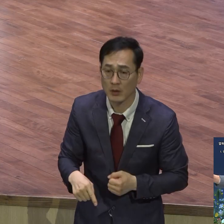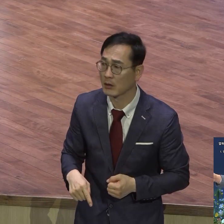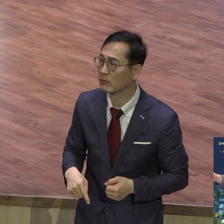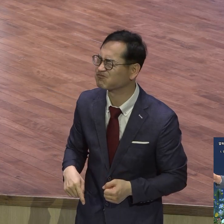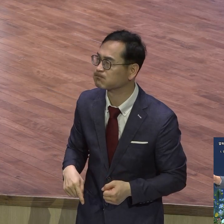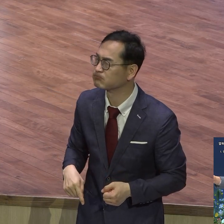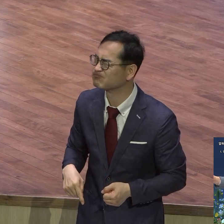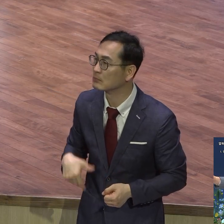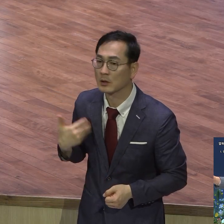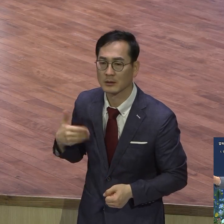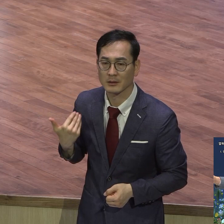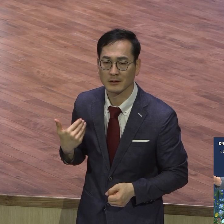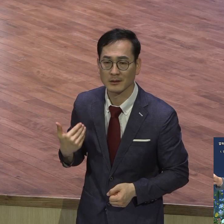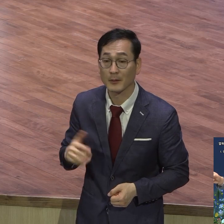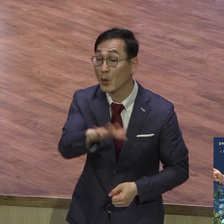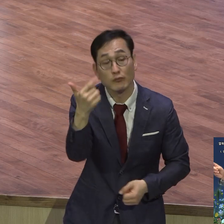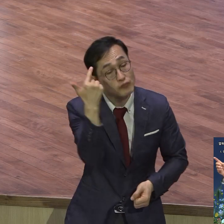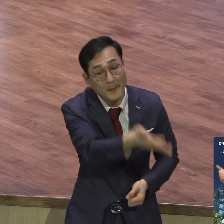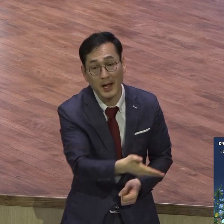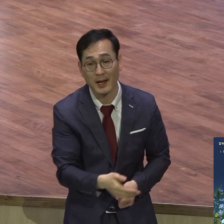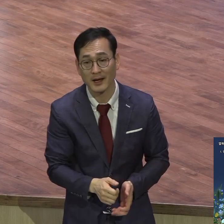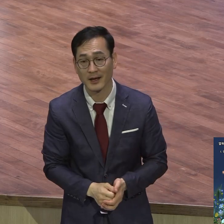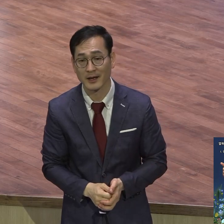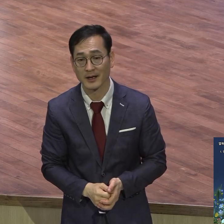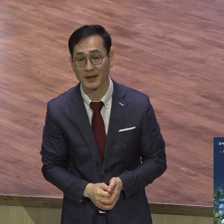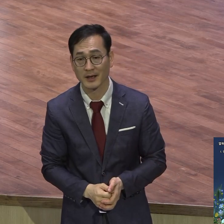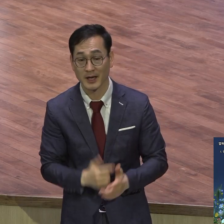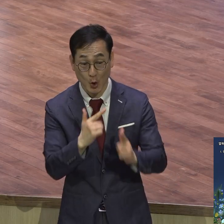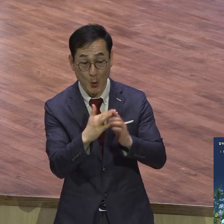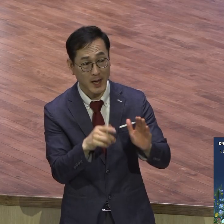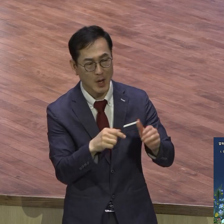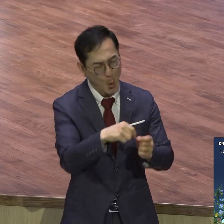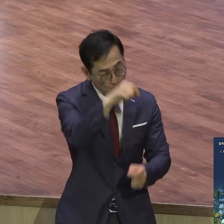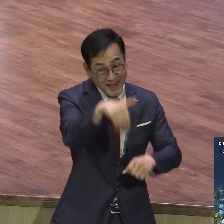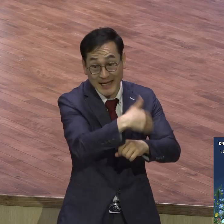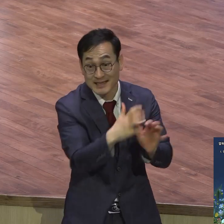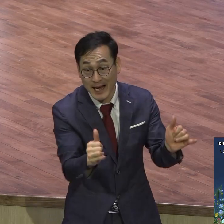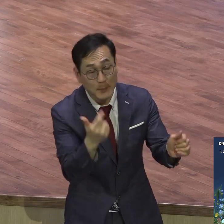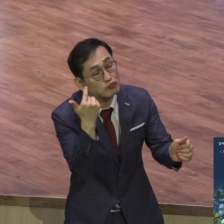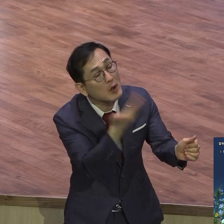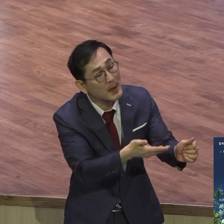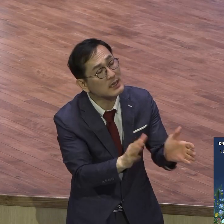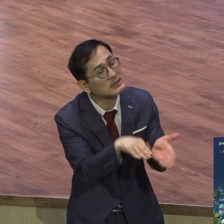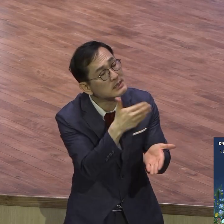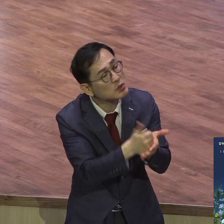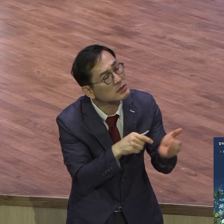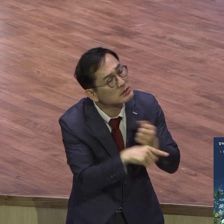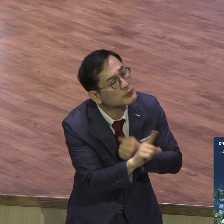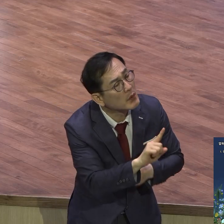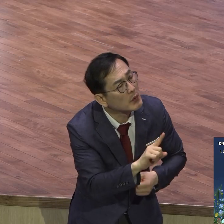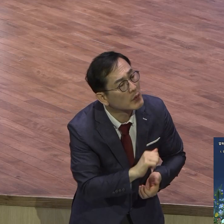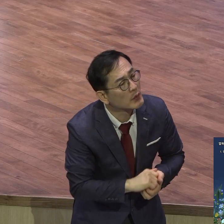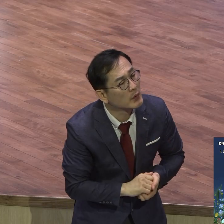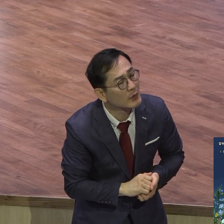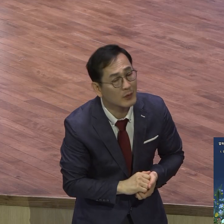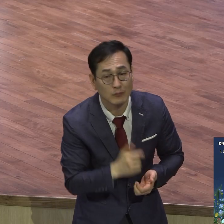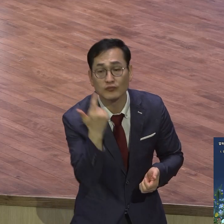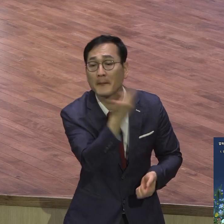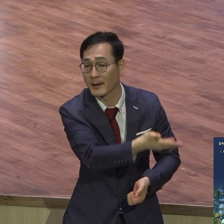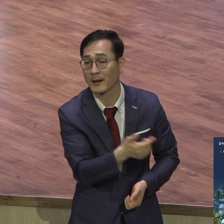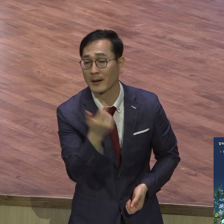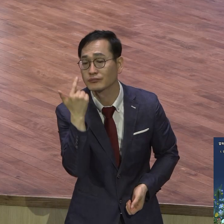실제로 해보세요. 보수교단에 교회 오라 다니면서 물어보라니까 그리스도가 무슨 뜻이냐 물어보라고요.